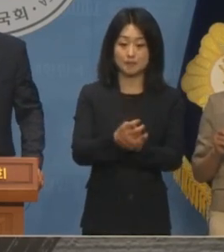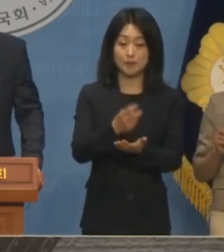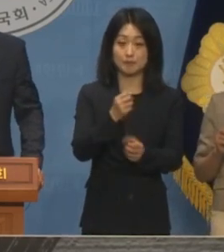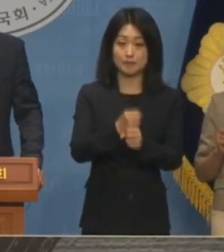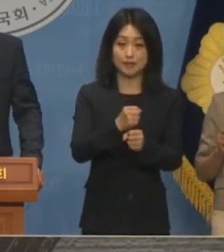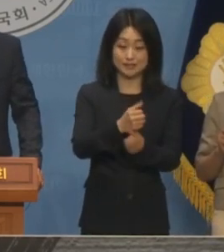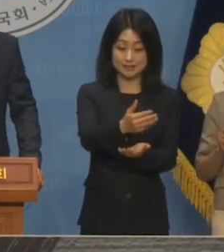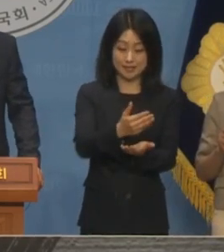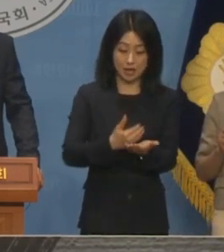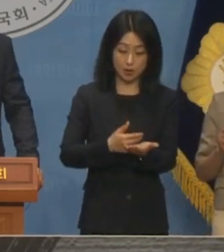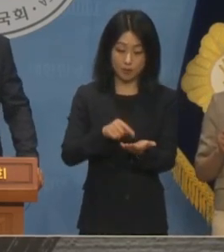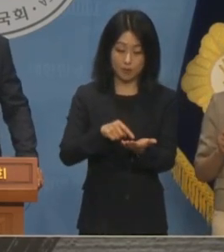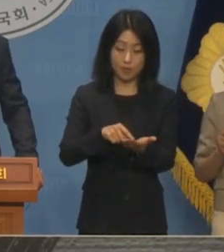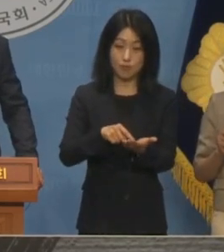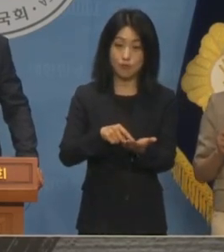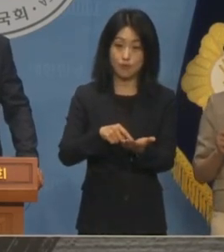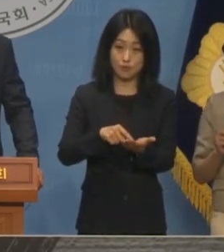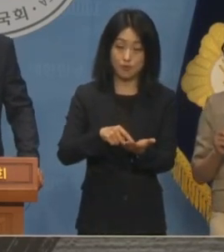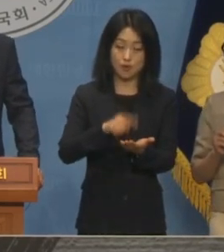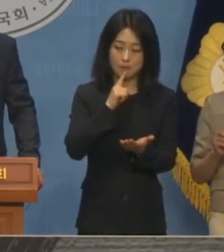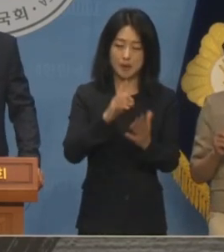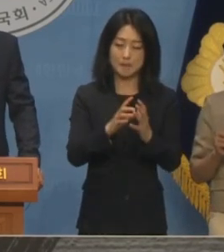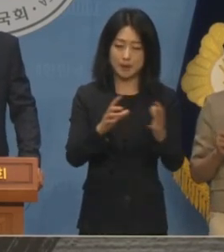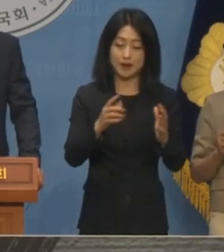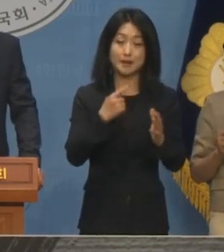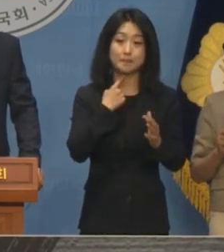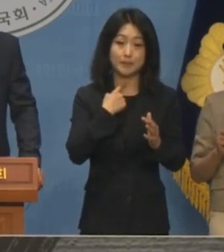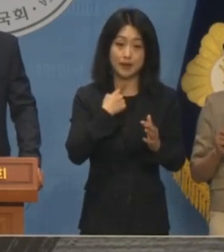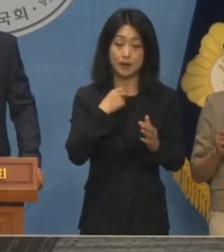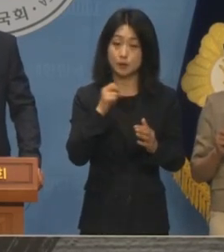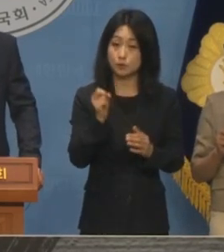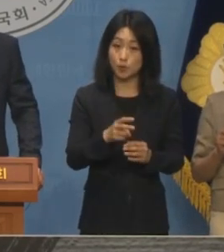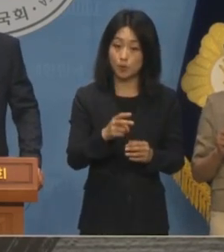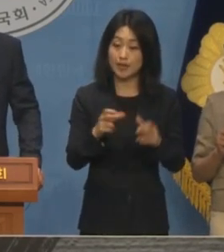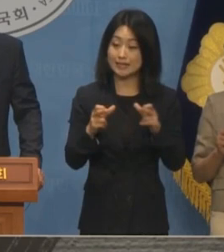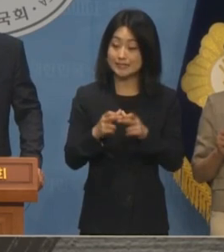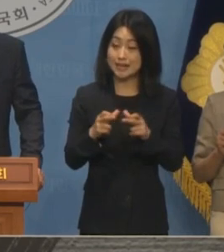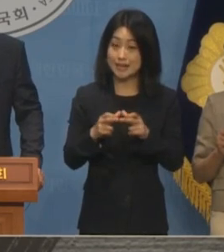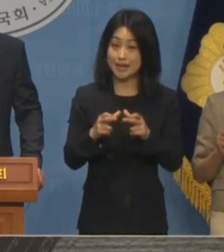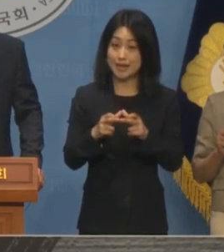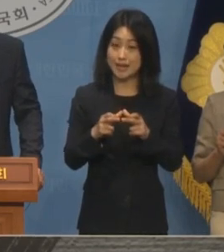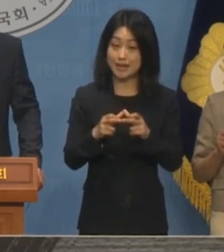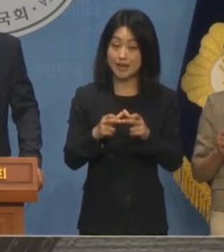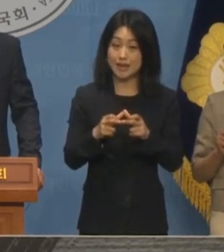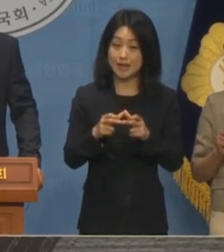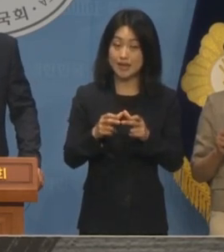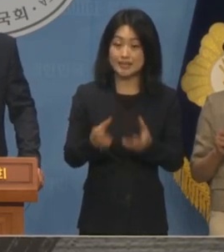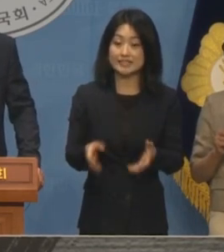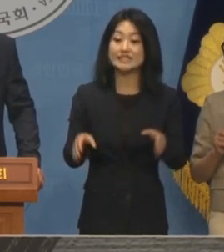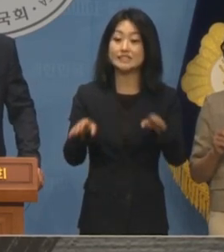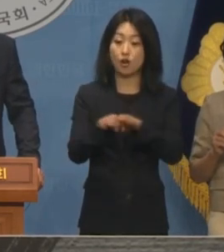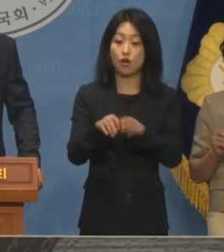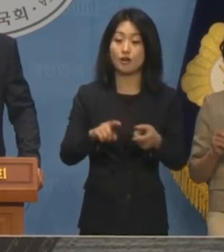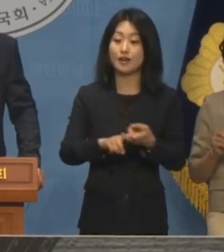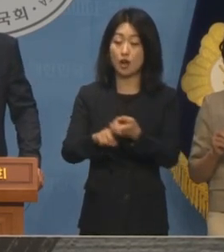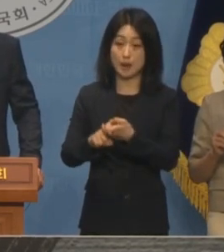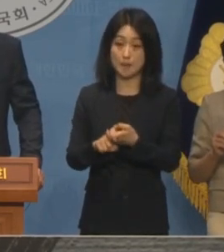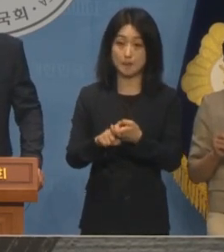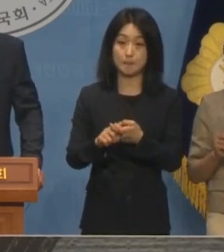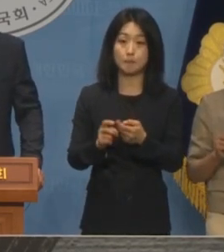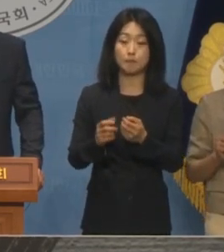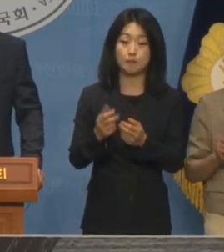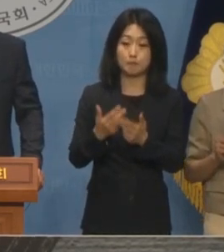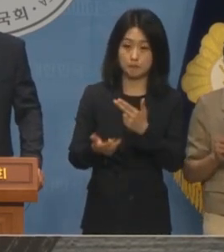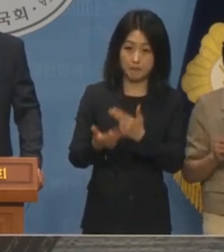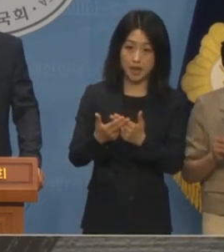가지고도 굉장히 많은 논란이 있었습니다. 특히 서울시 장애인 시설연합회와